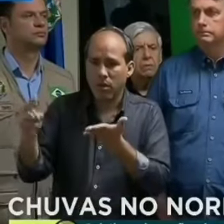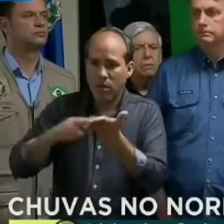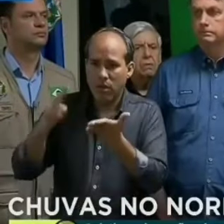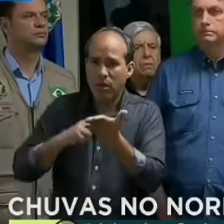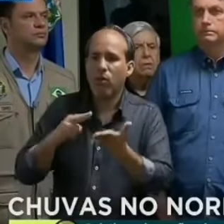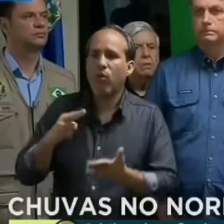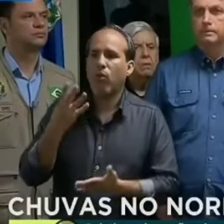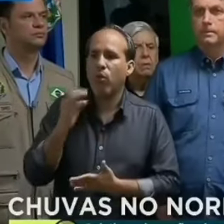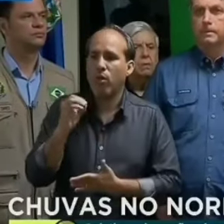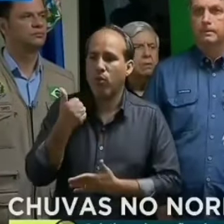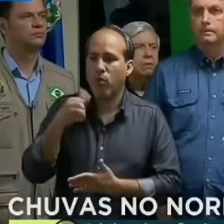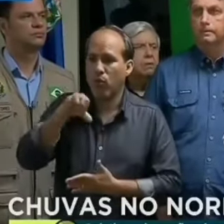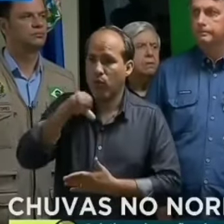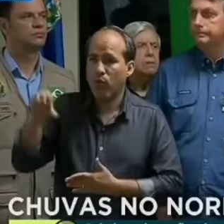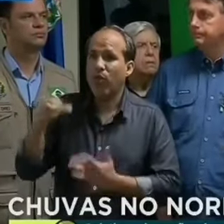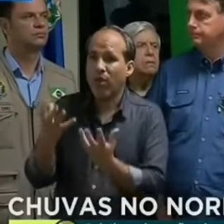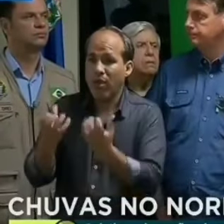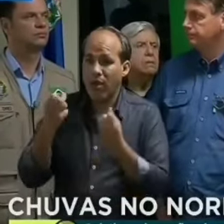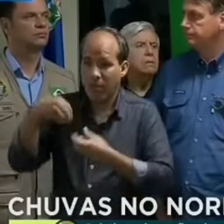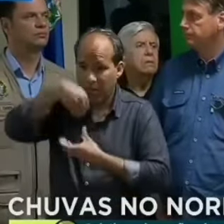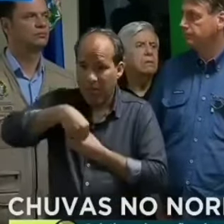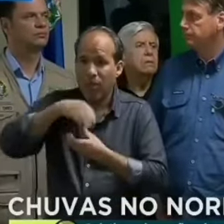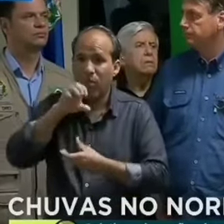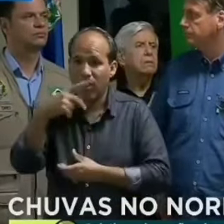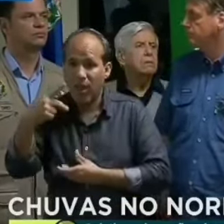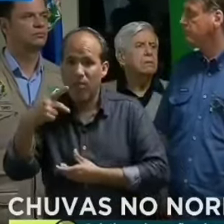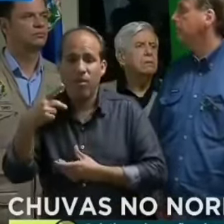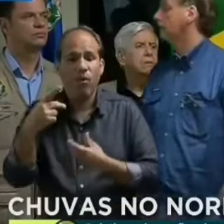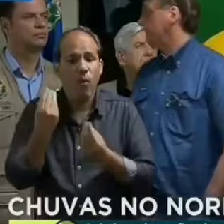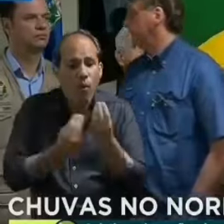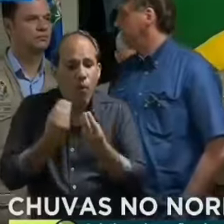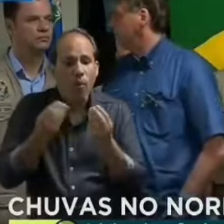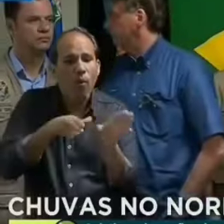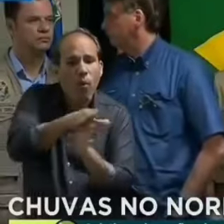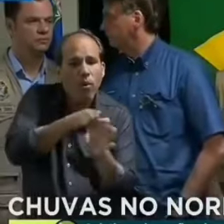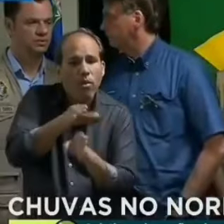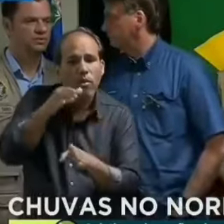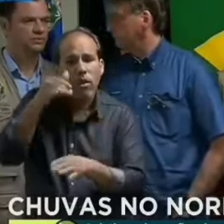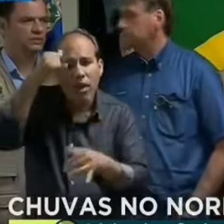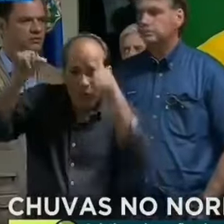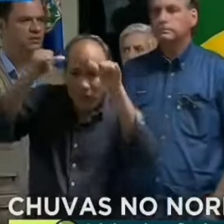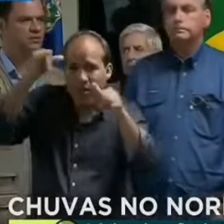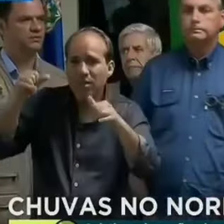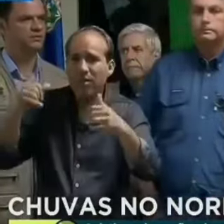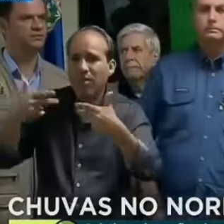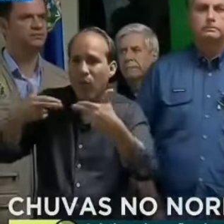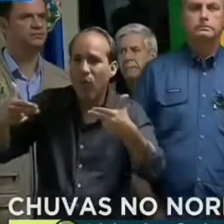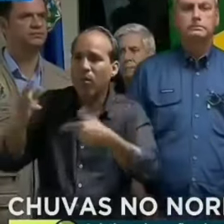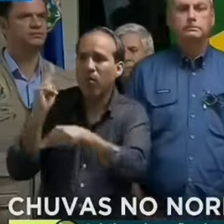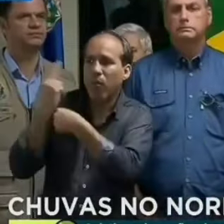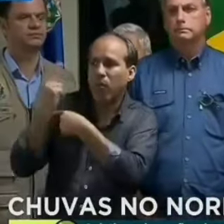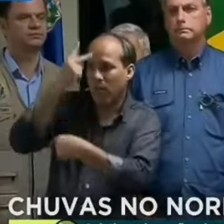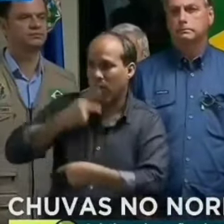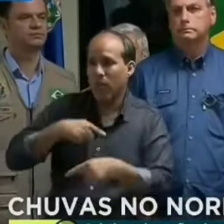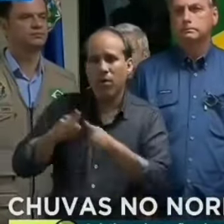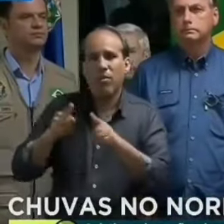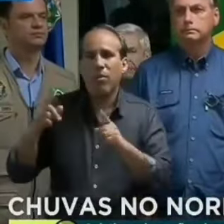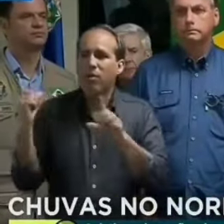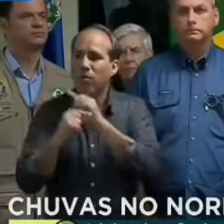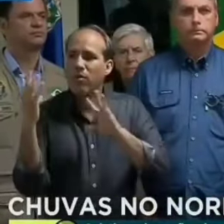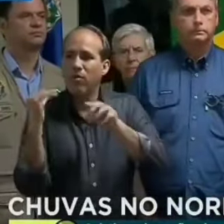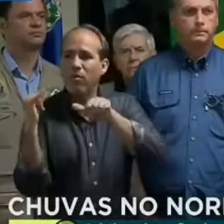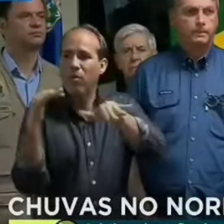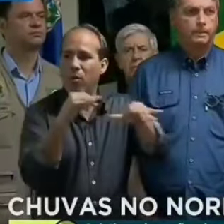seu CEP, e ele recebe de forma regionalizada orientações sobre autoproteção naquele local, até sobre a necessidade de eventual evacuação das